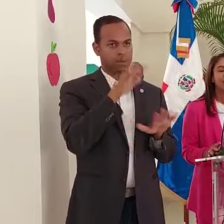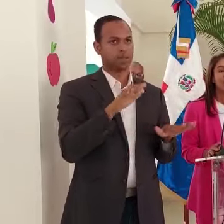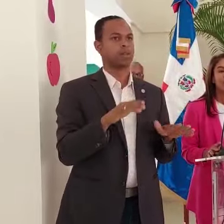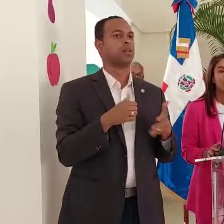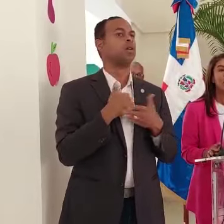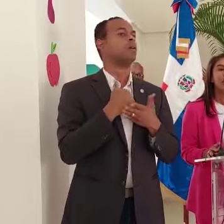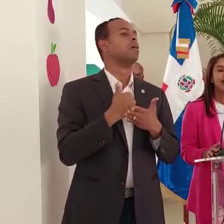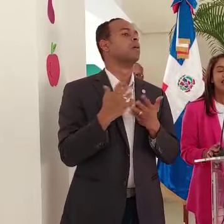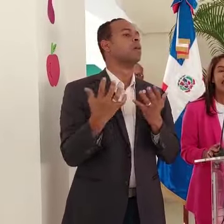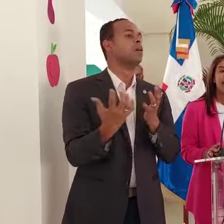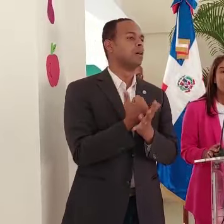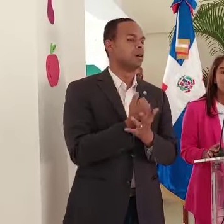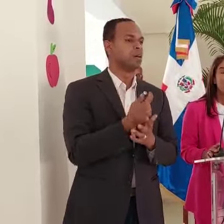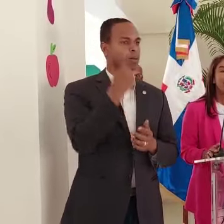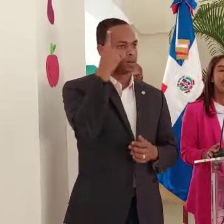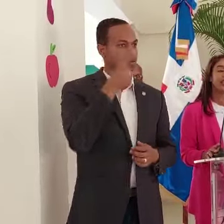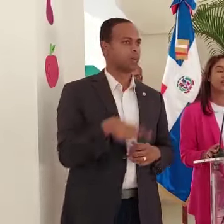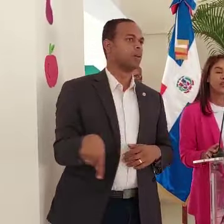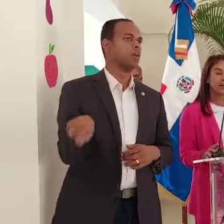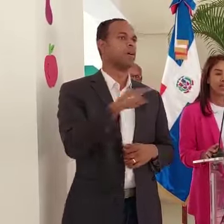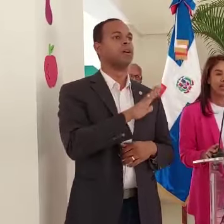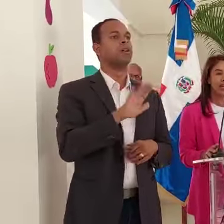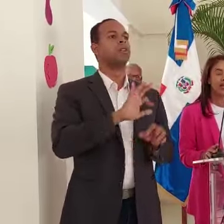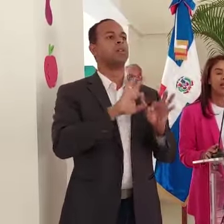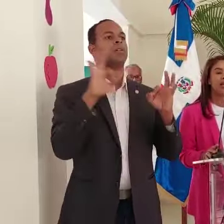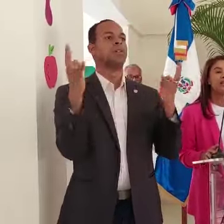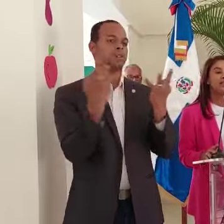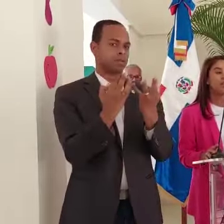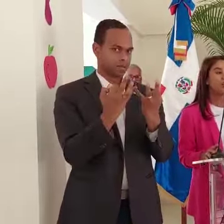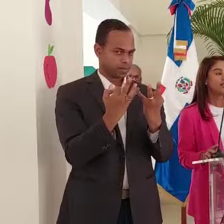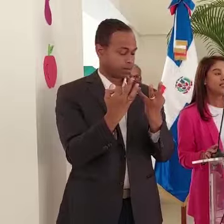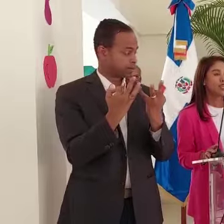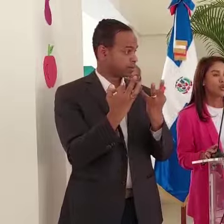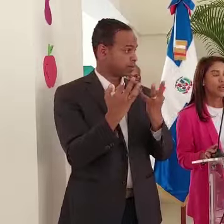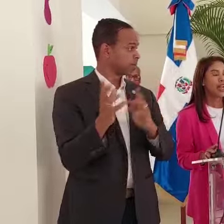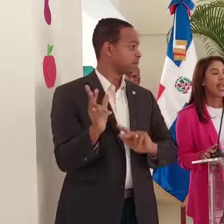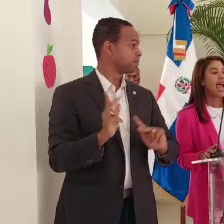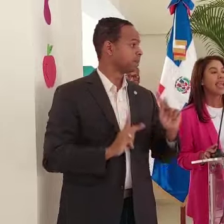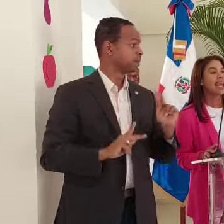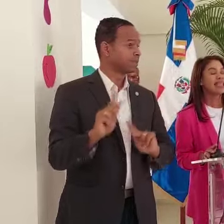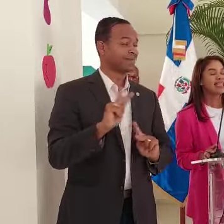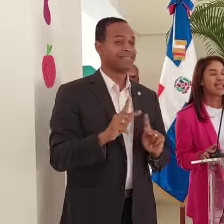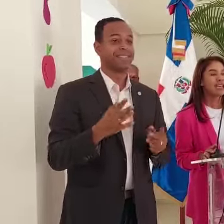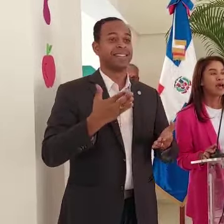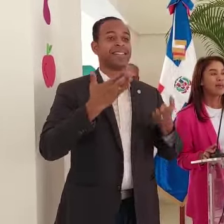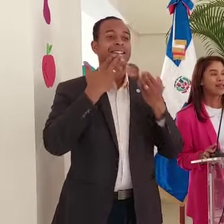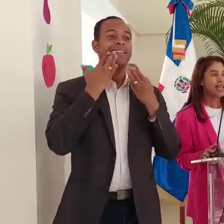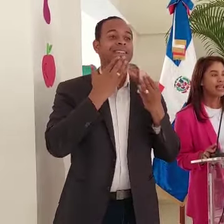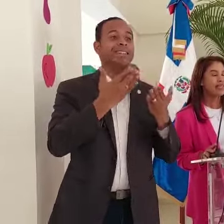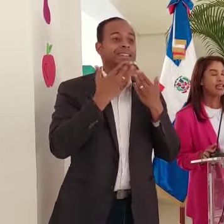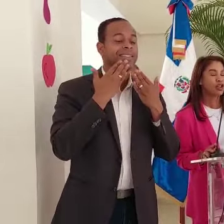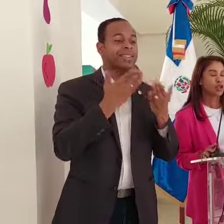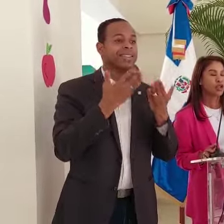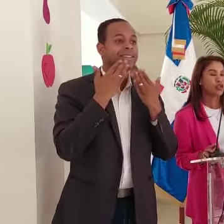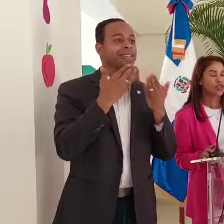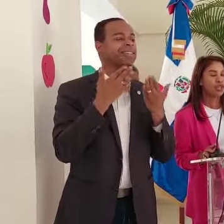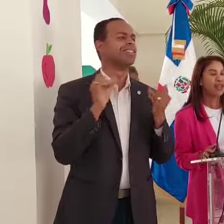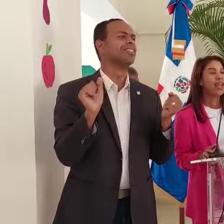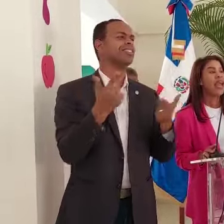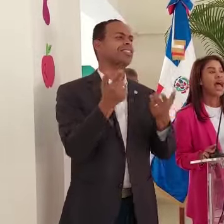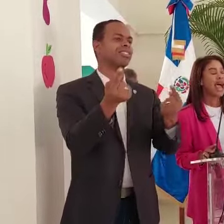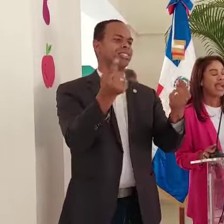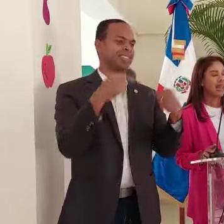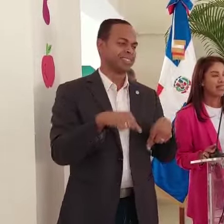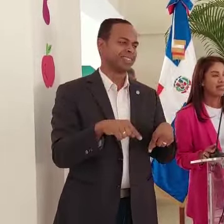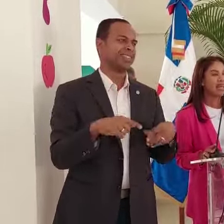en beneficio de ellos y de su familia. Señoras y señores, agradecer la presencia de todos